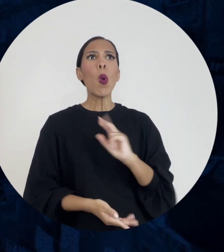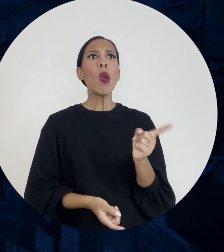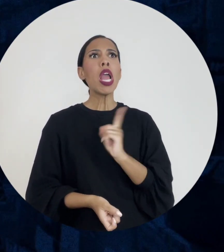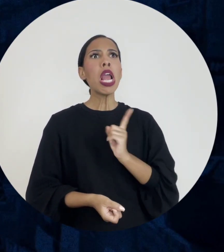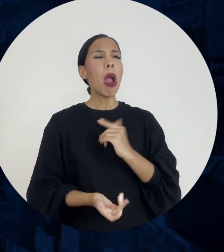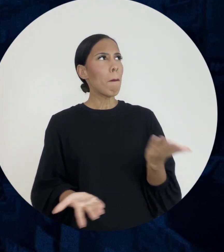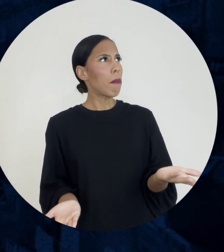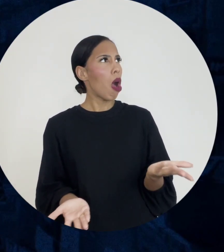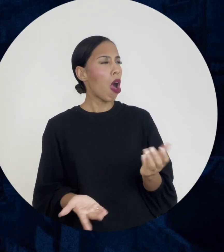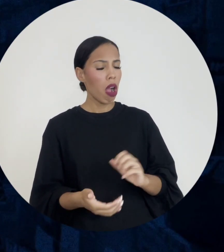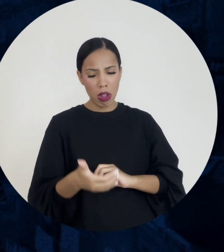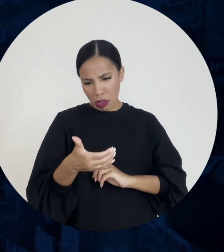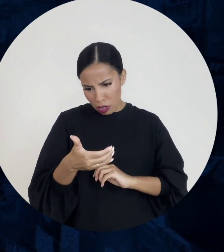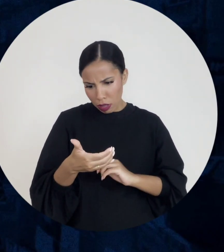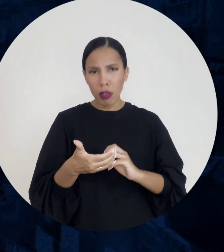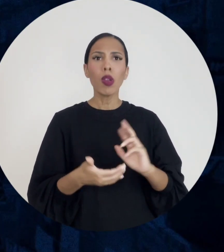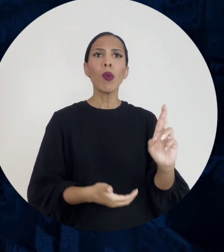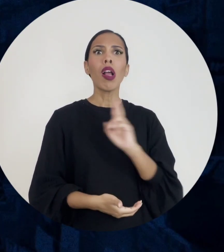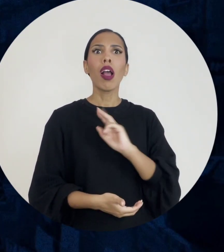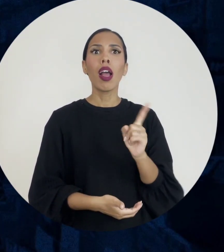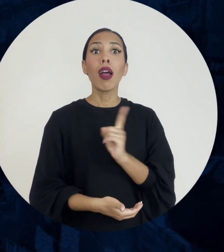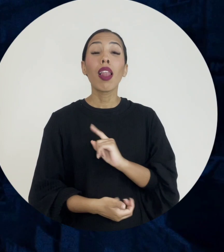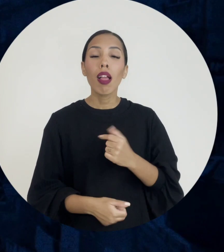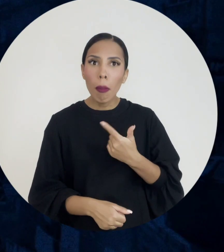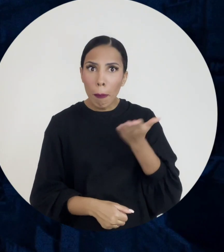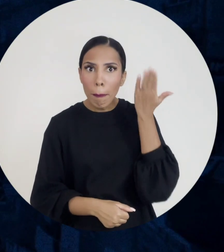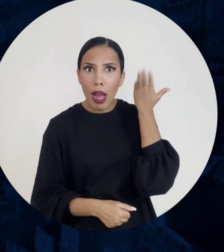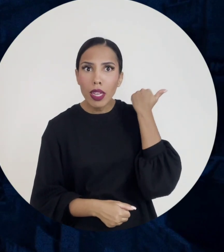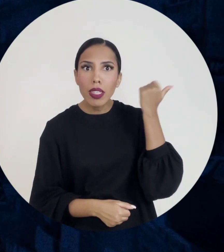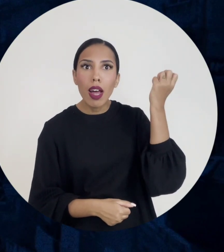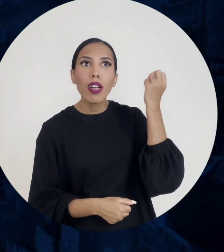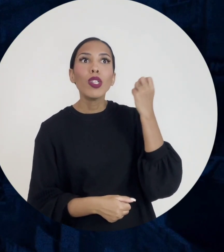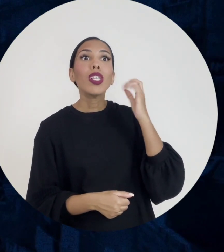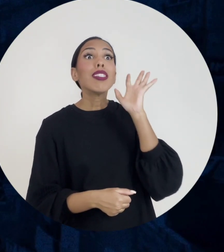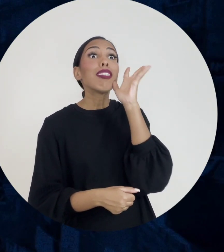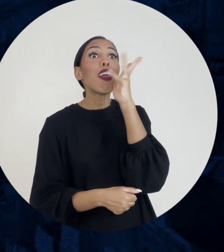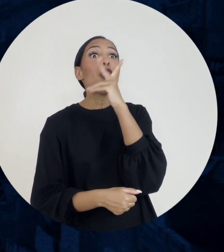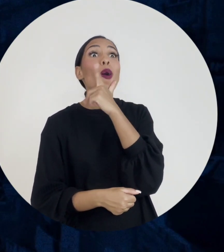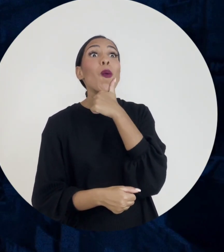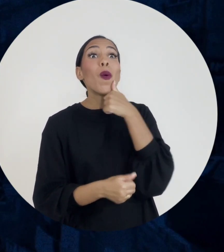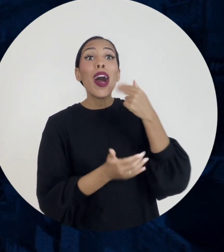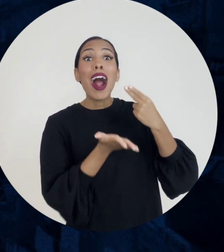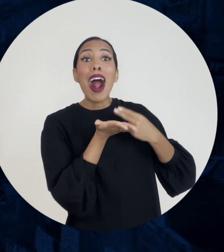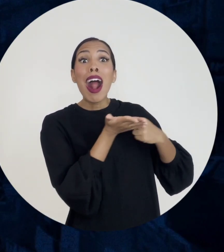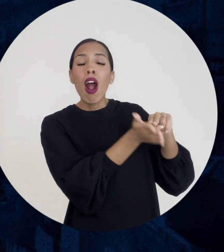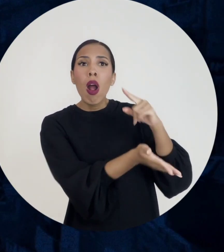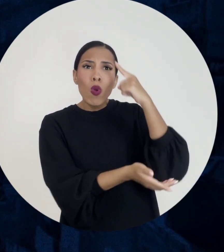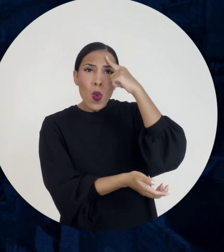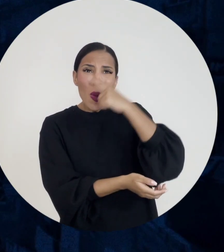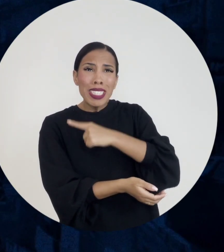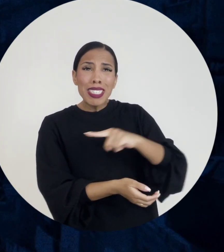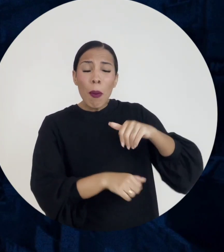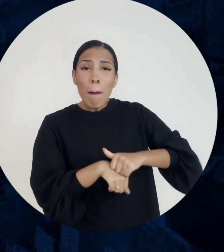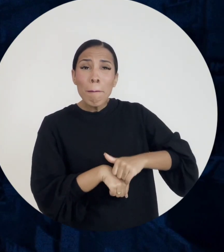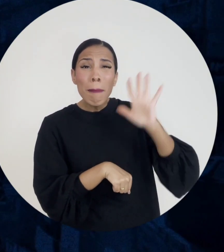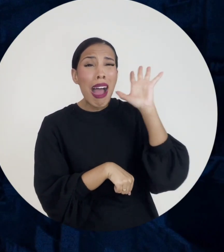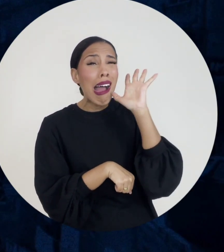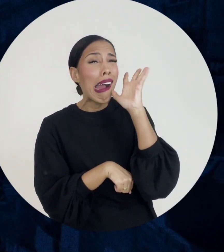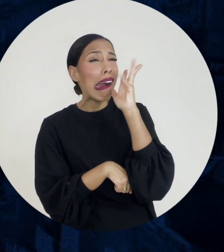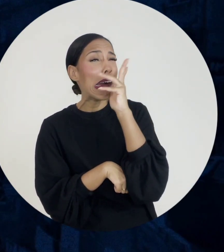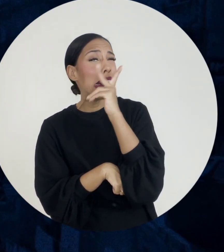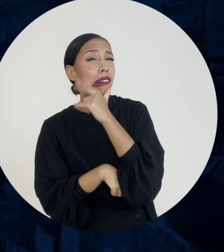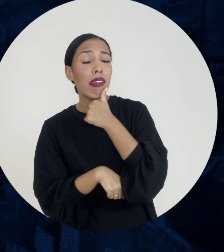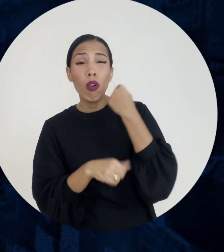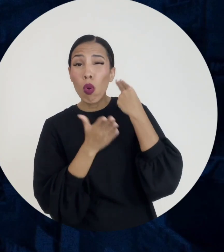Quando você tem uma notícia de um parente? Era mais de uma semana, porque naquela época os correios, ai meu senhor. Então, assim, tem muita